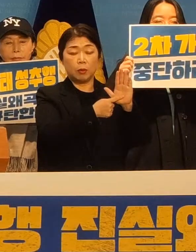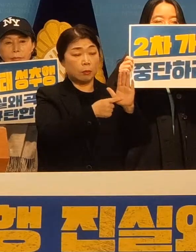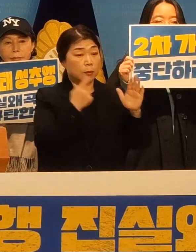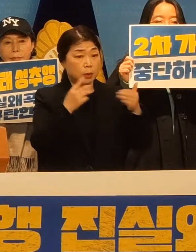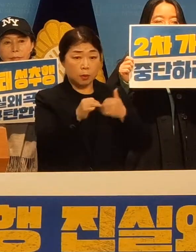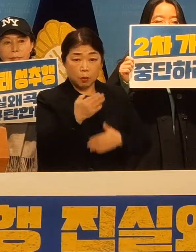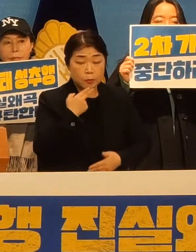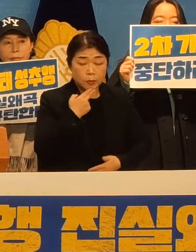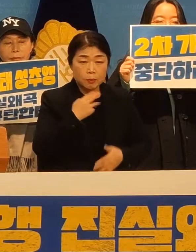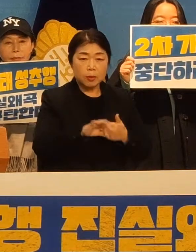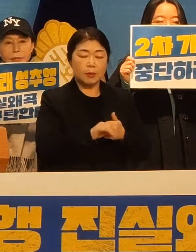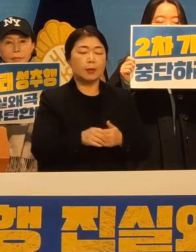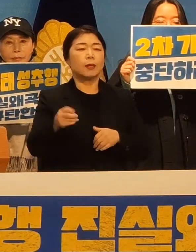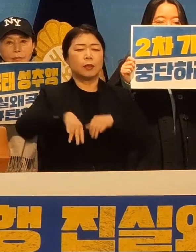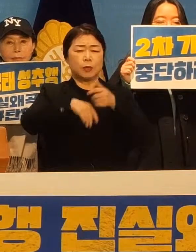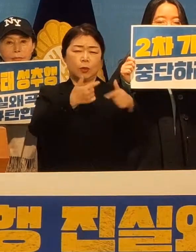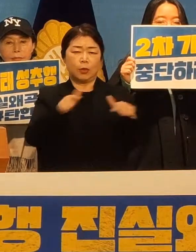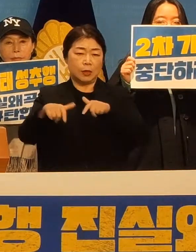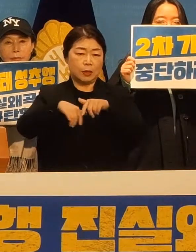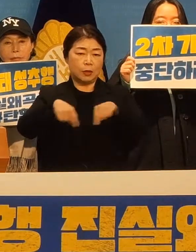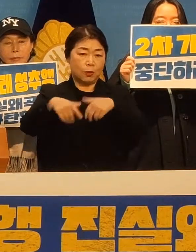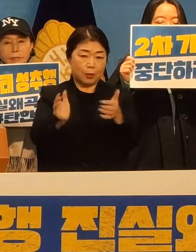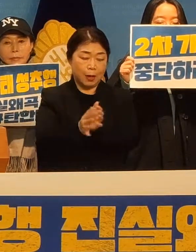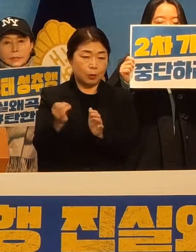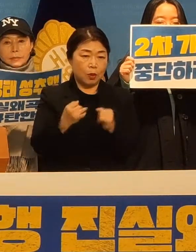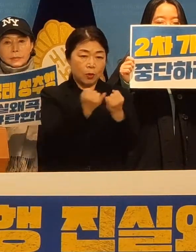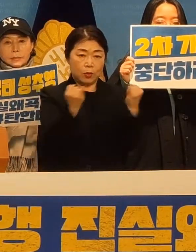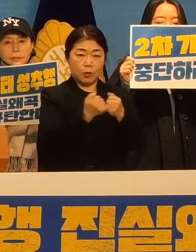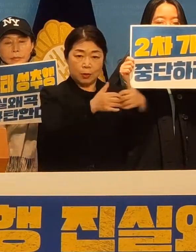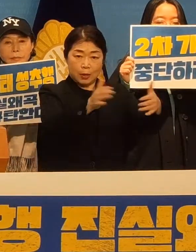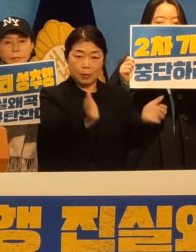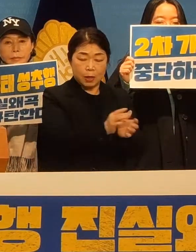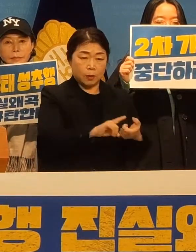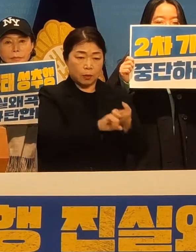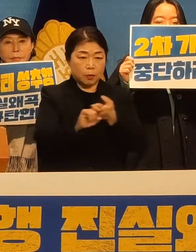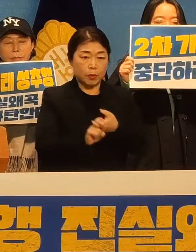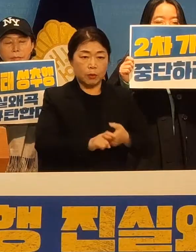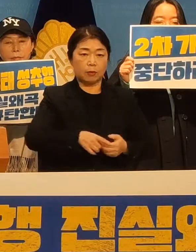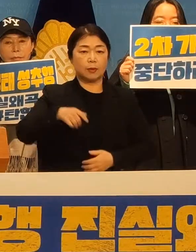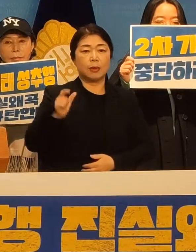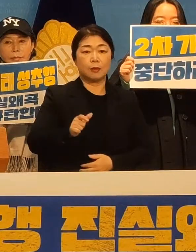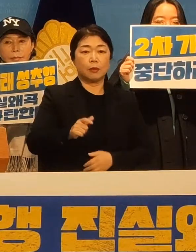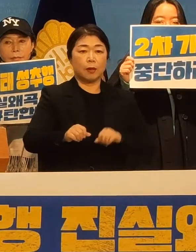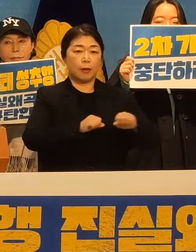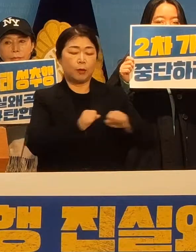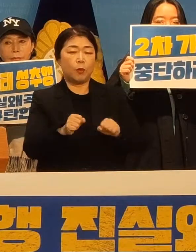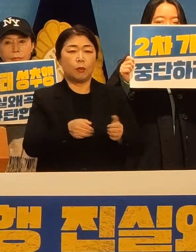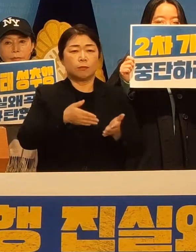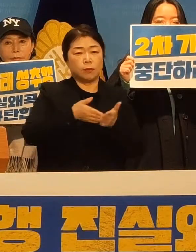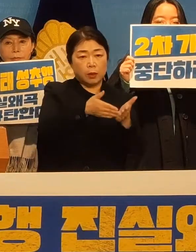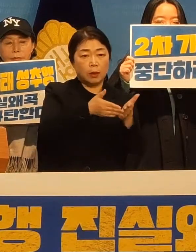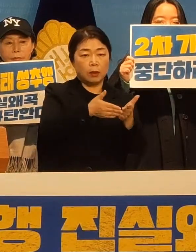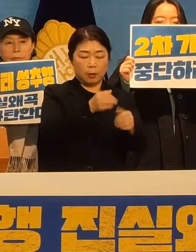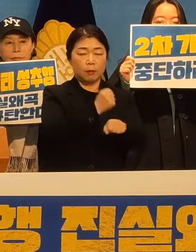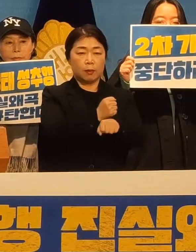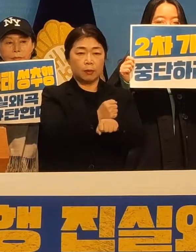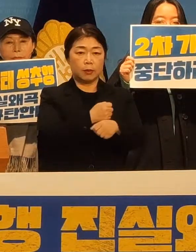없다면 제 정당 및 여성단체들과 연합하여 강력한 행동에 나설